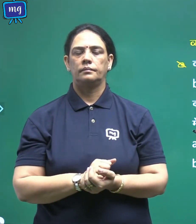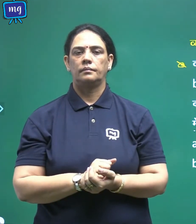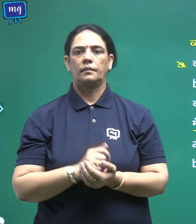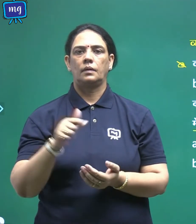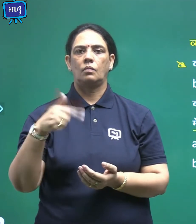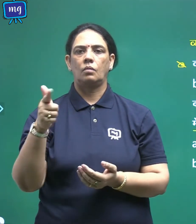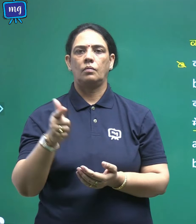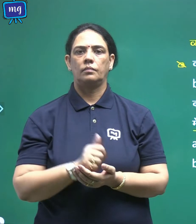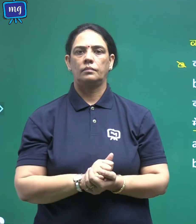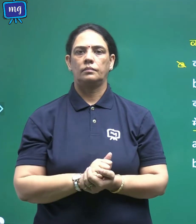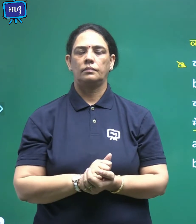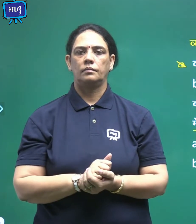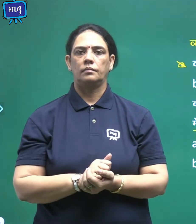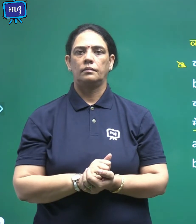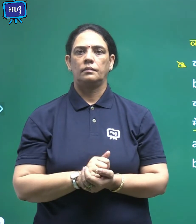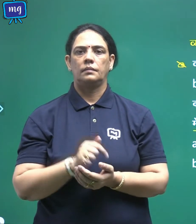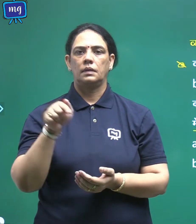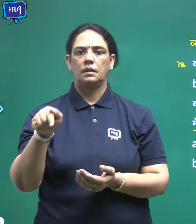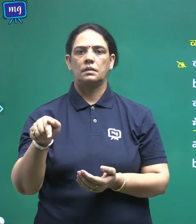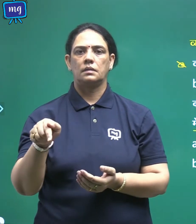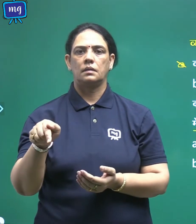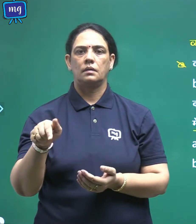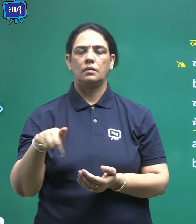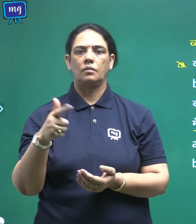को इस रूप में